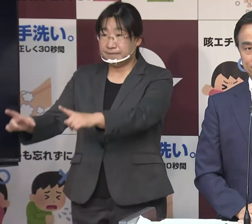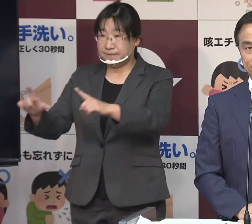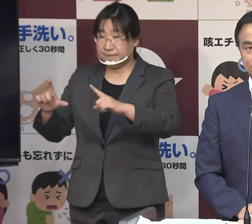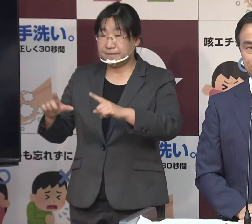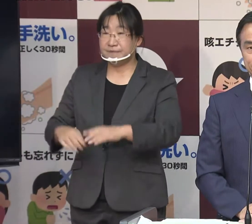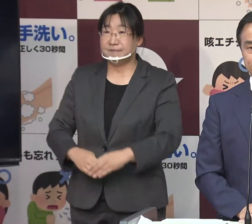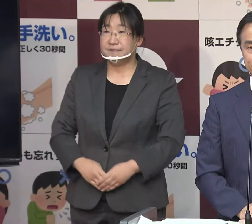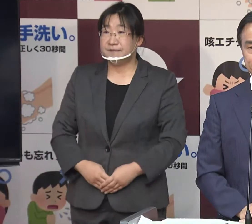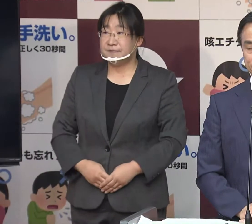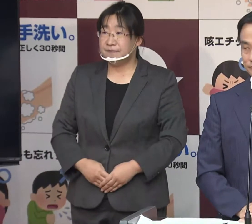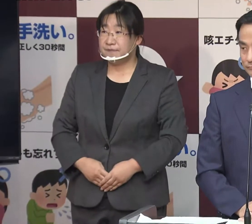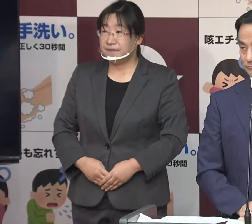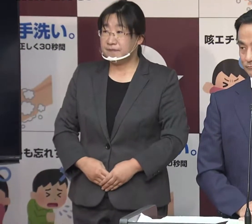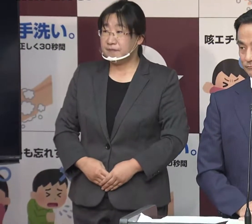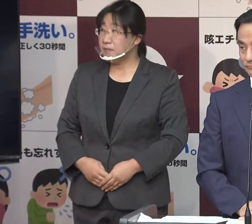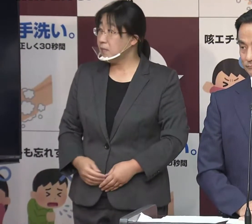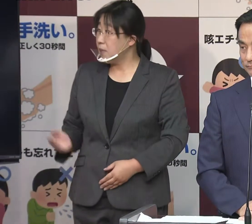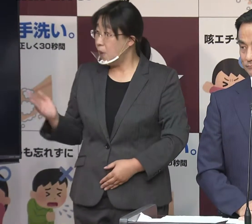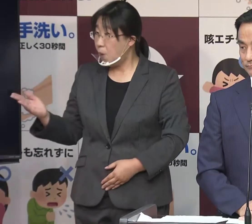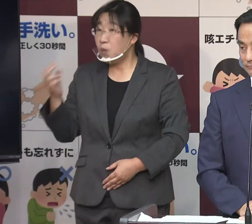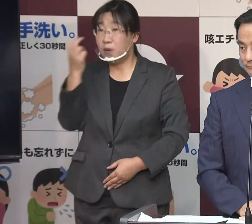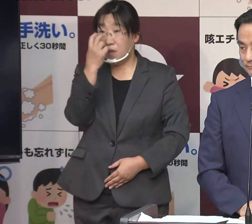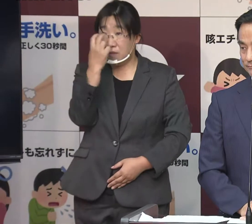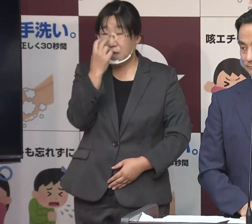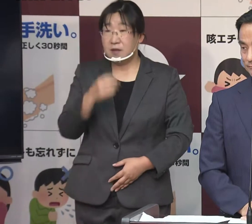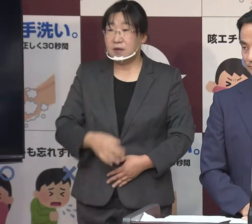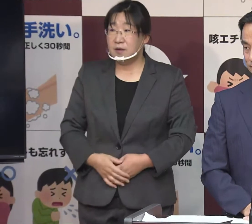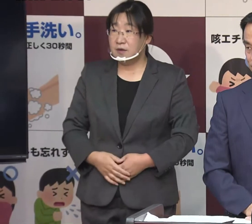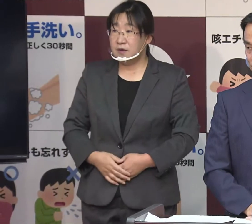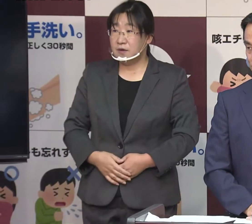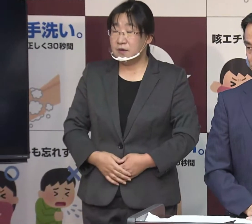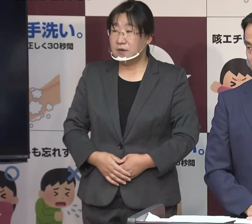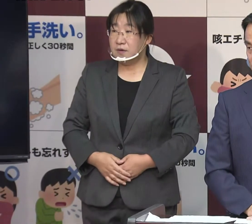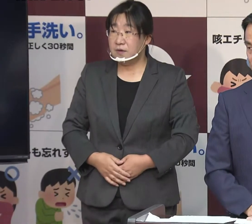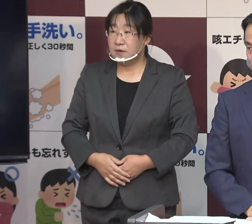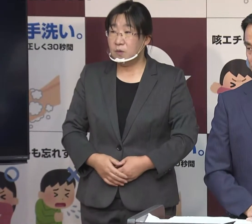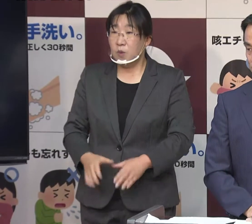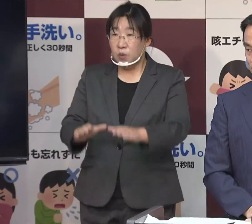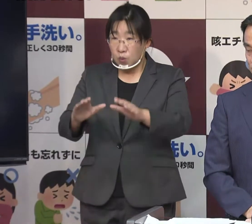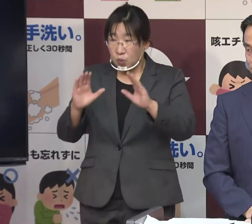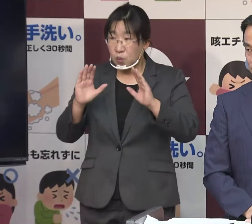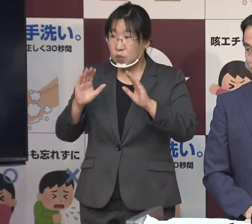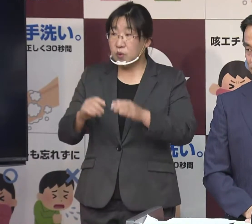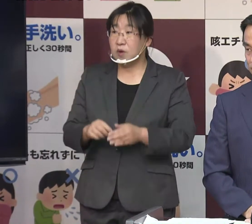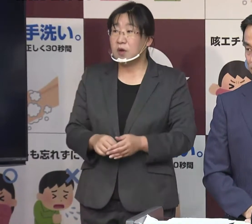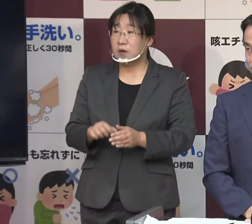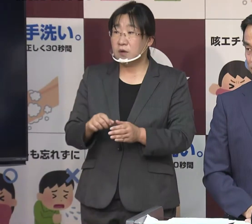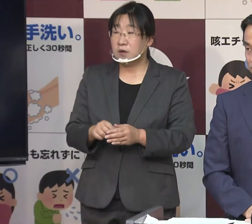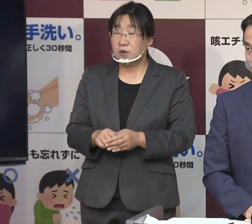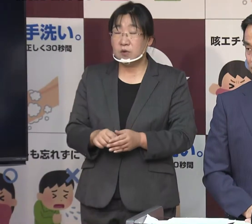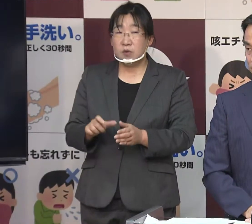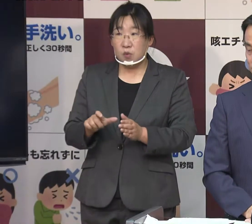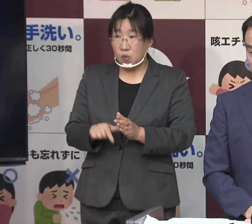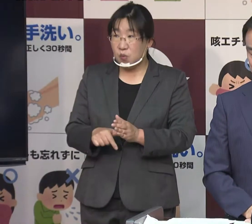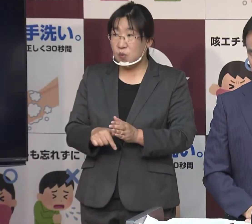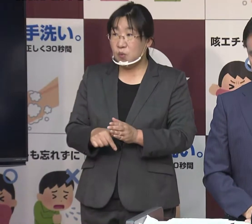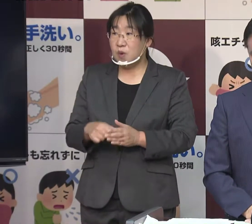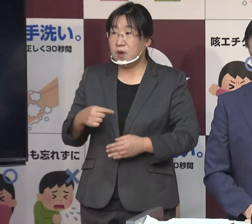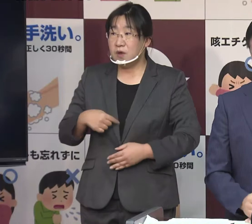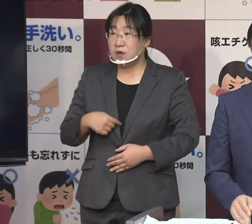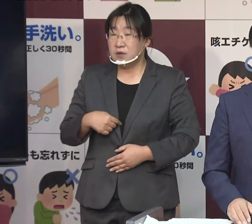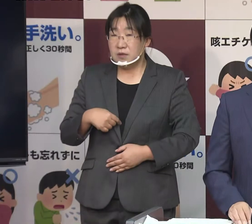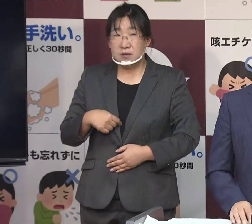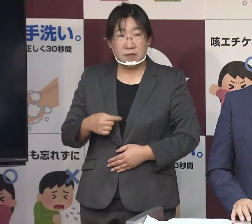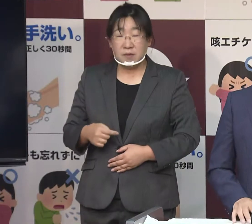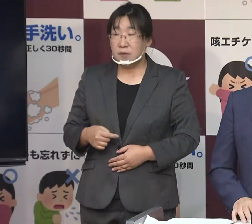安心です。この検査を受けることは一応任意ということになるでしょうか。何か